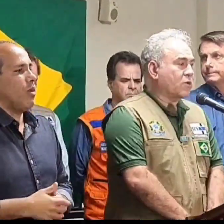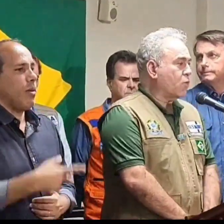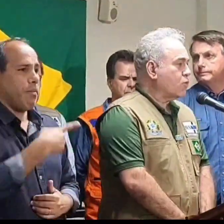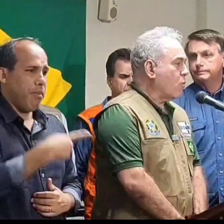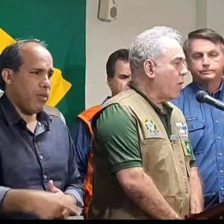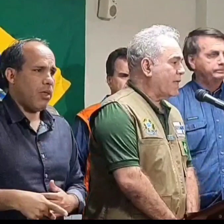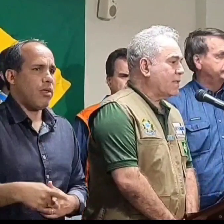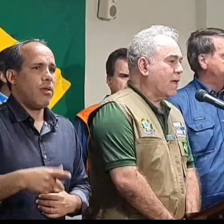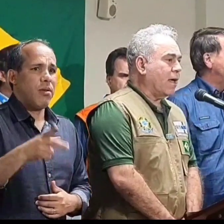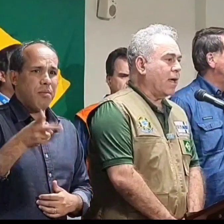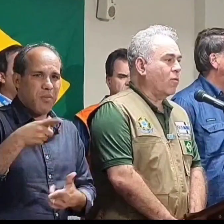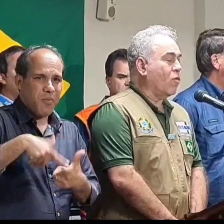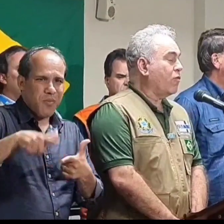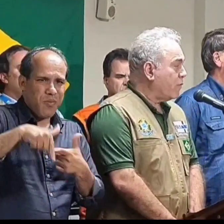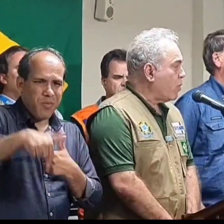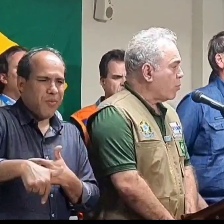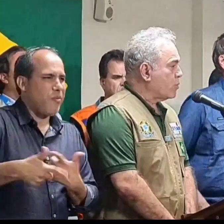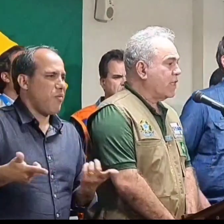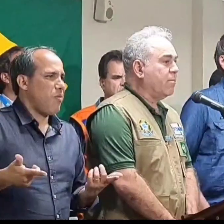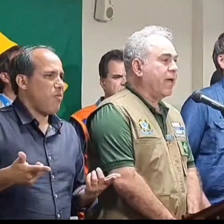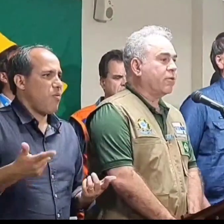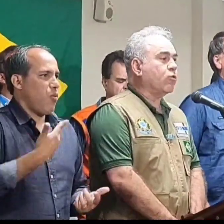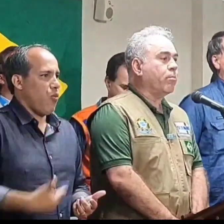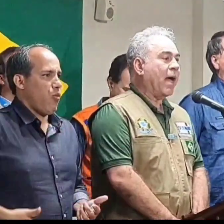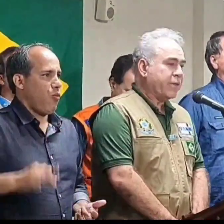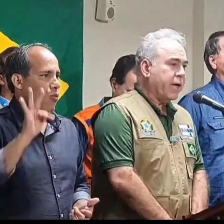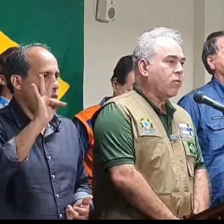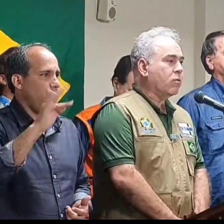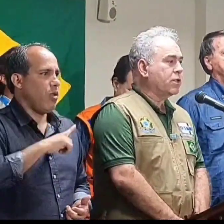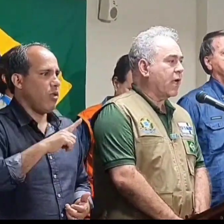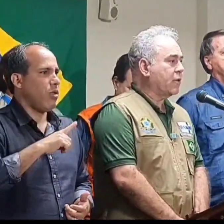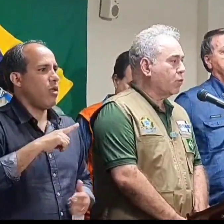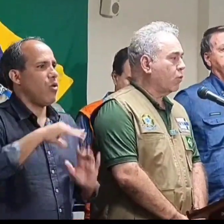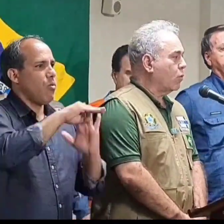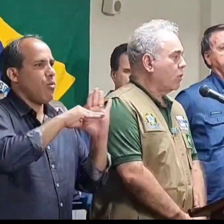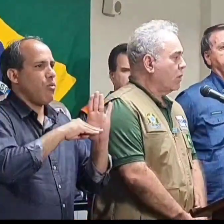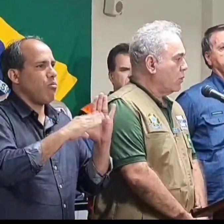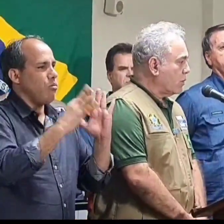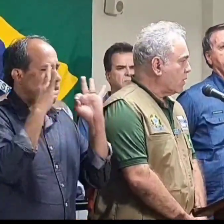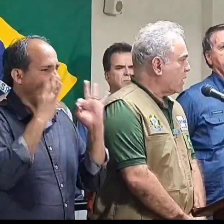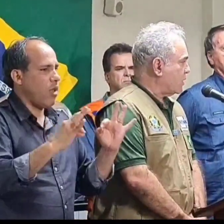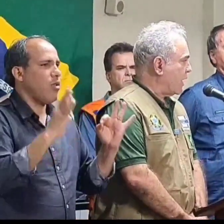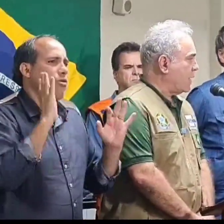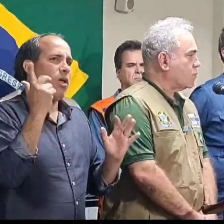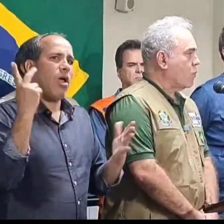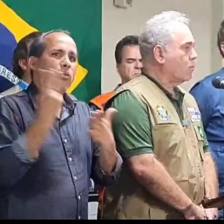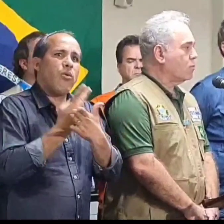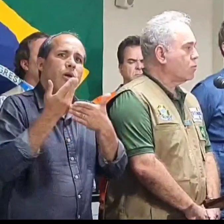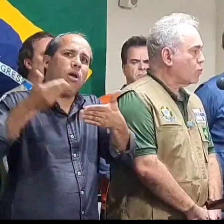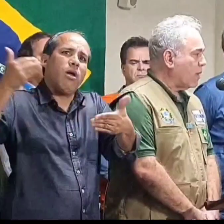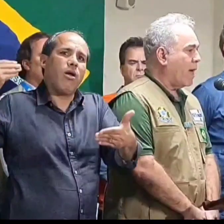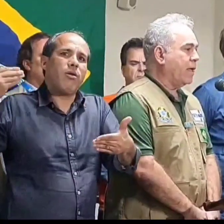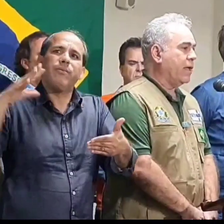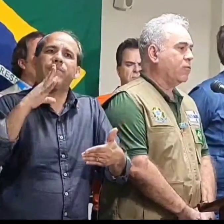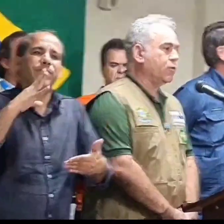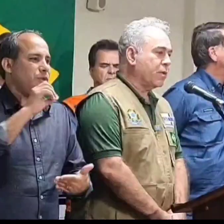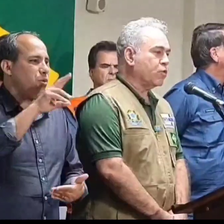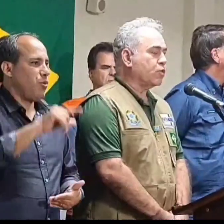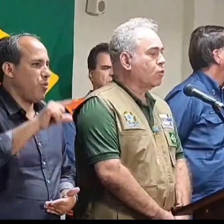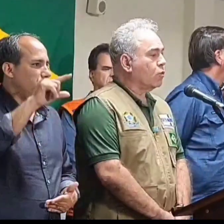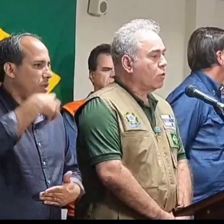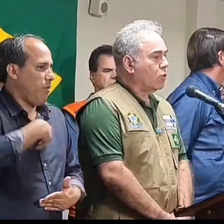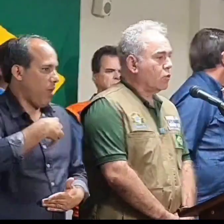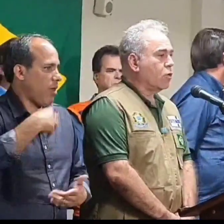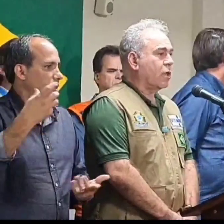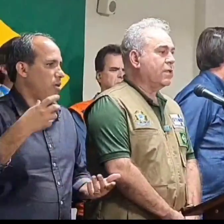Presidente, em situações como essa, o governo tem um procedimento padrão e já adotou em outras tragédias, como no sul da Bahia, no